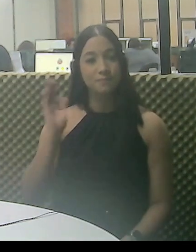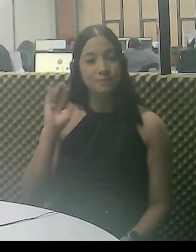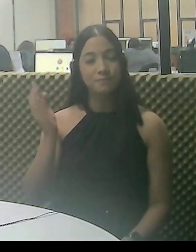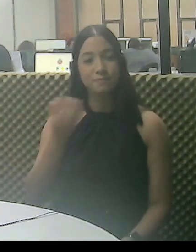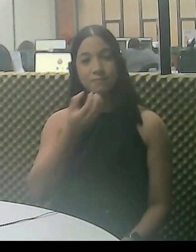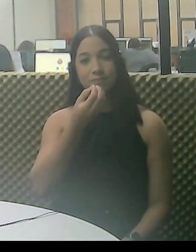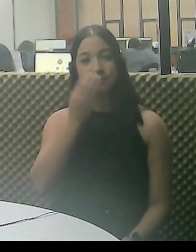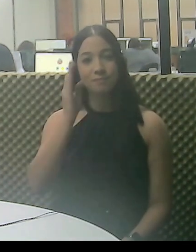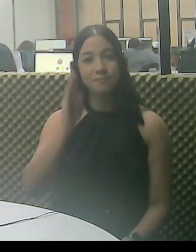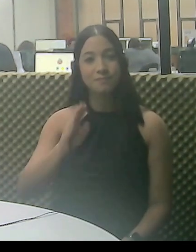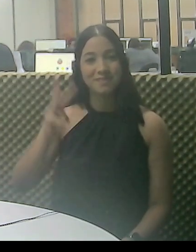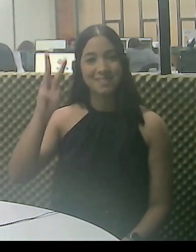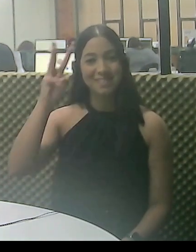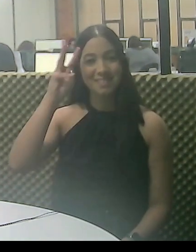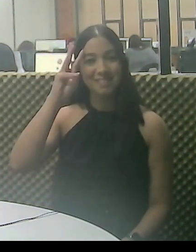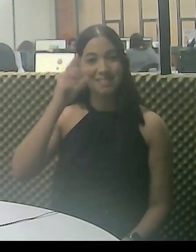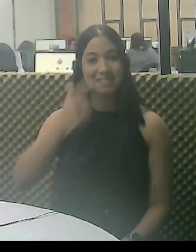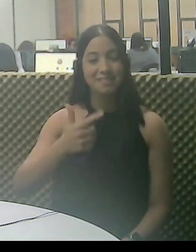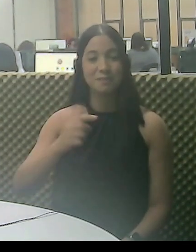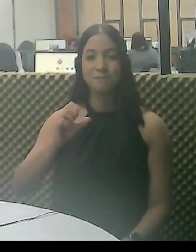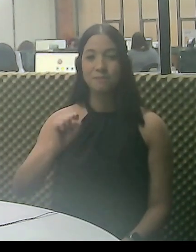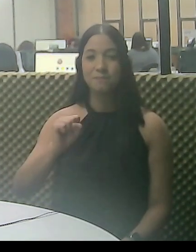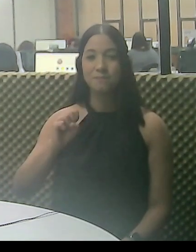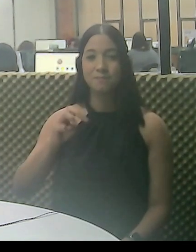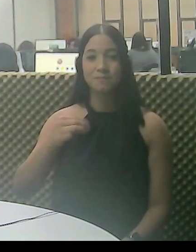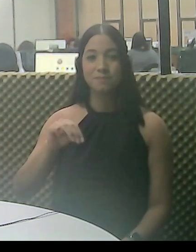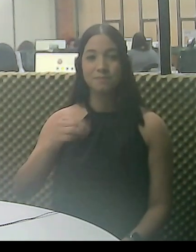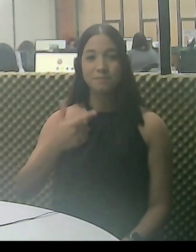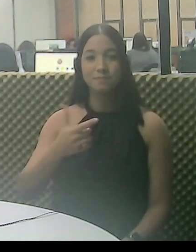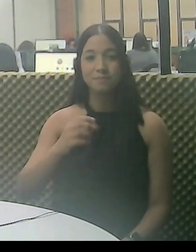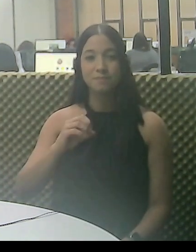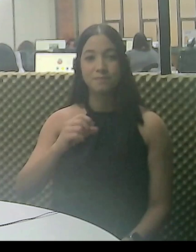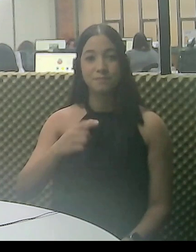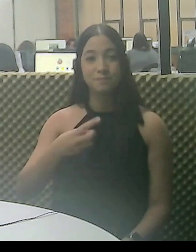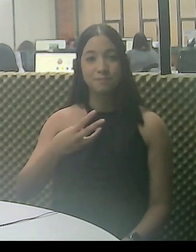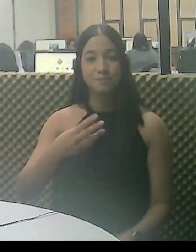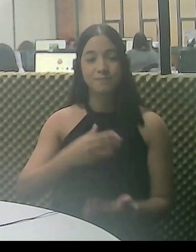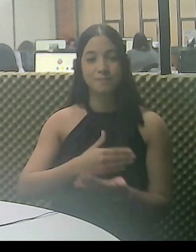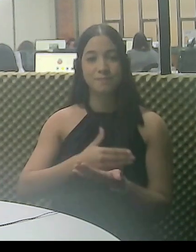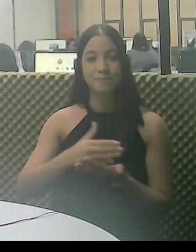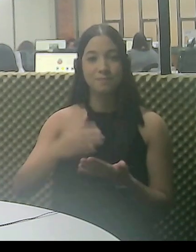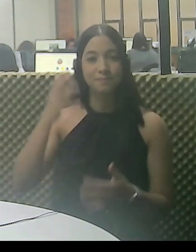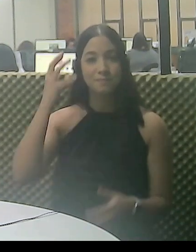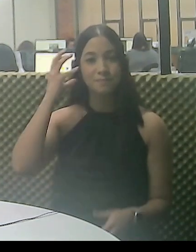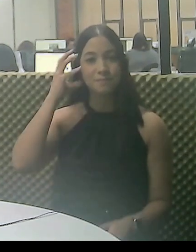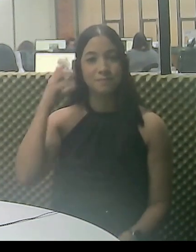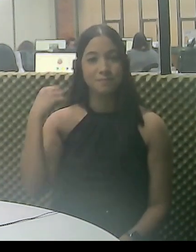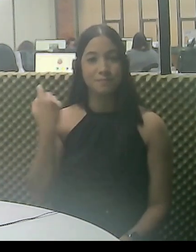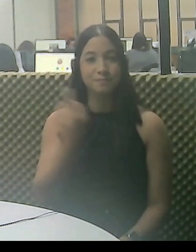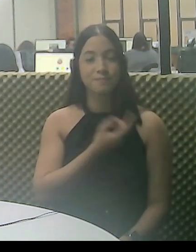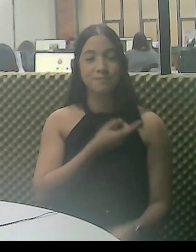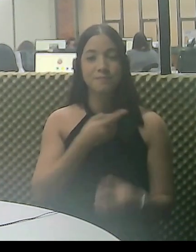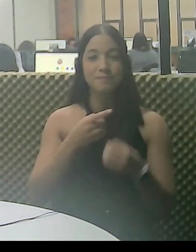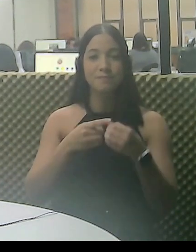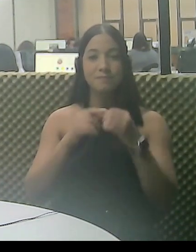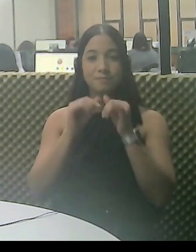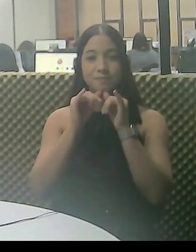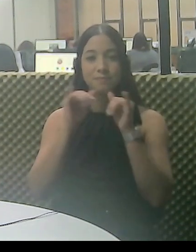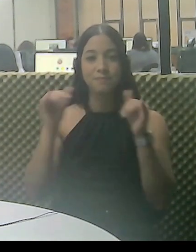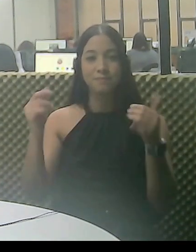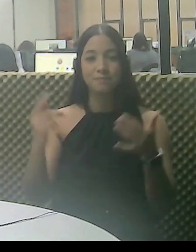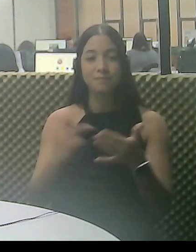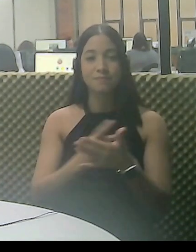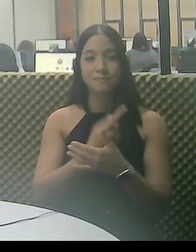boa tarde. Hoje é terça-feira, dia 28 de março de 2023. Está no ar a Rádio Nossa Cidade com boletim de notícias sobre o